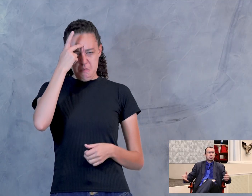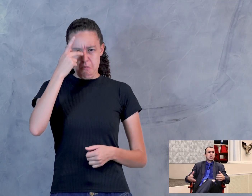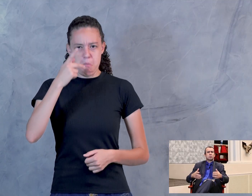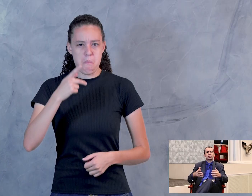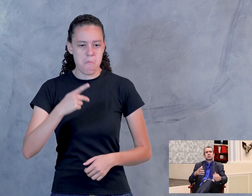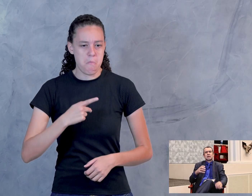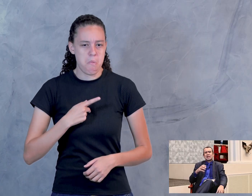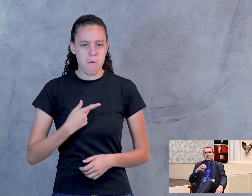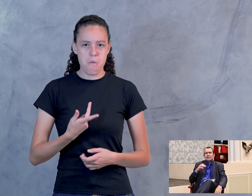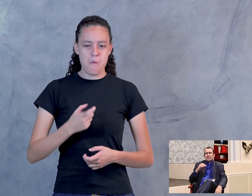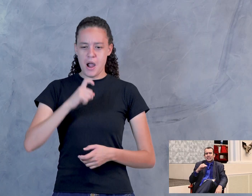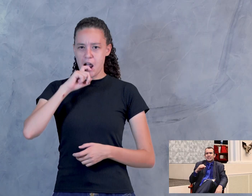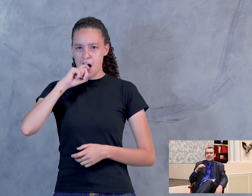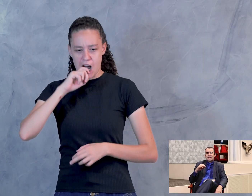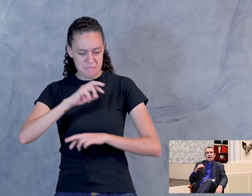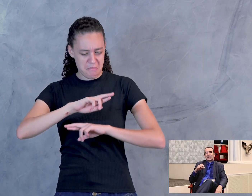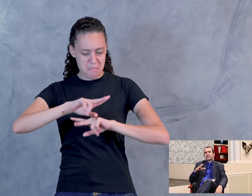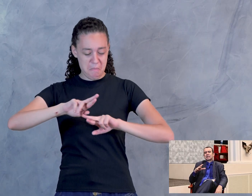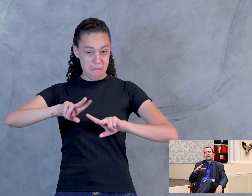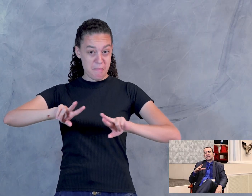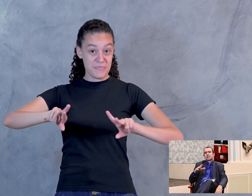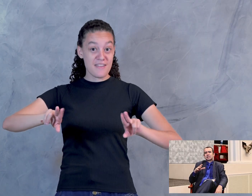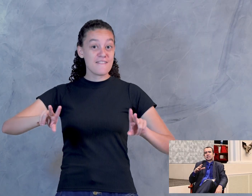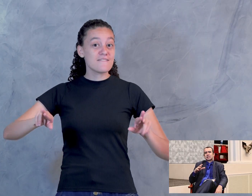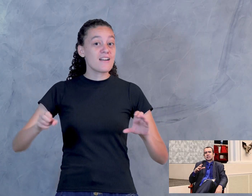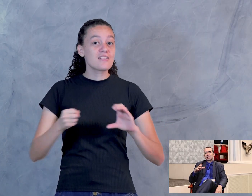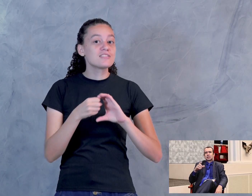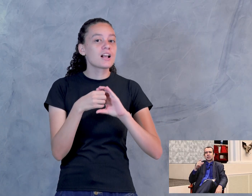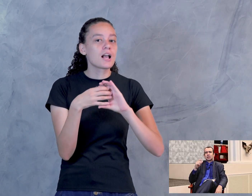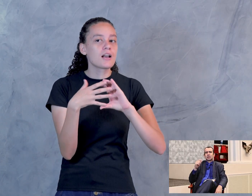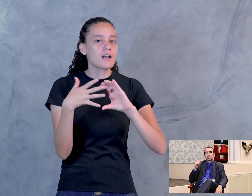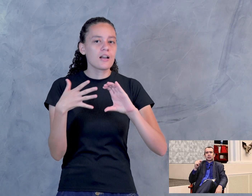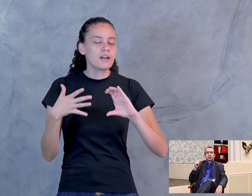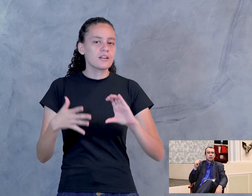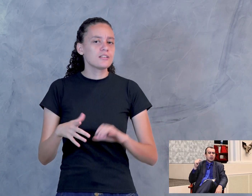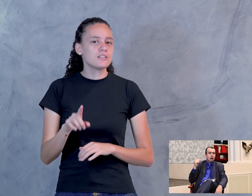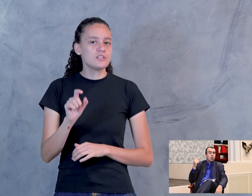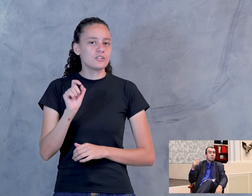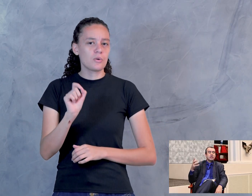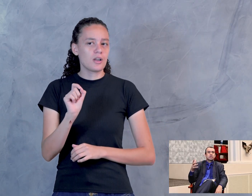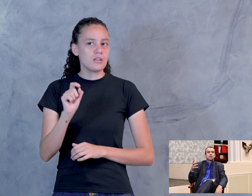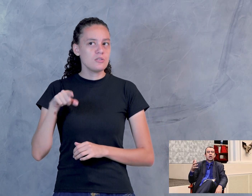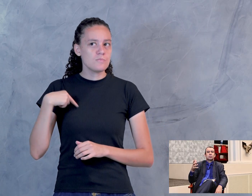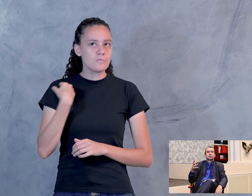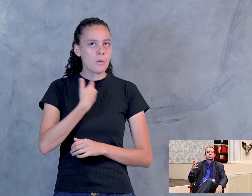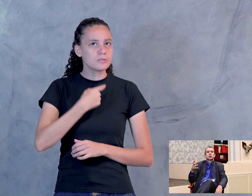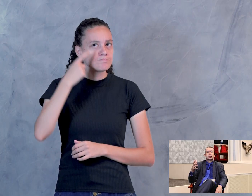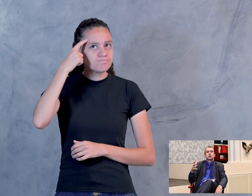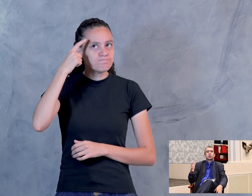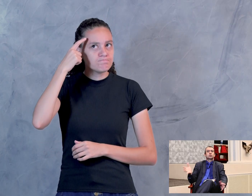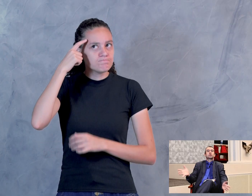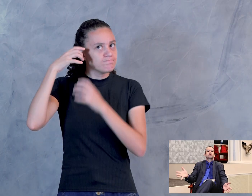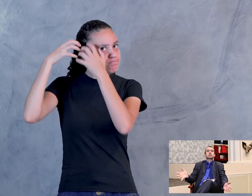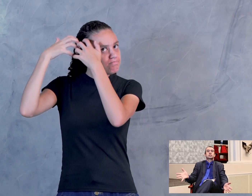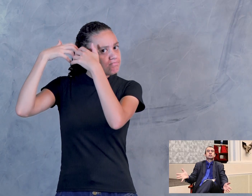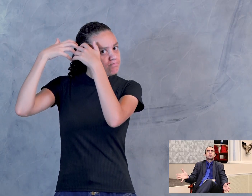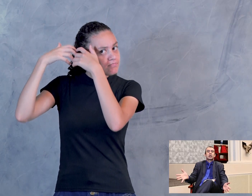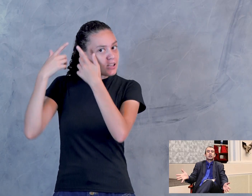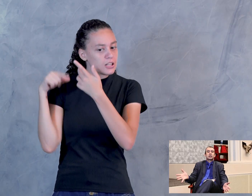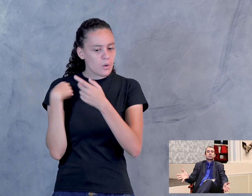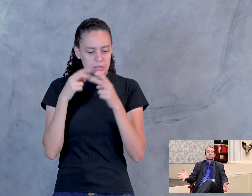presunçosos, soberbos, tantas características que, ao meditarmos, nós